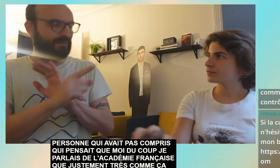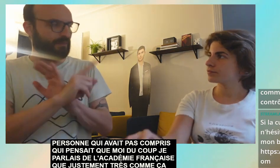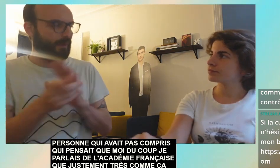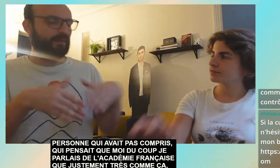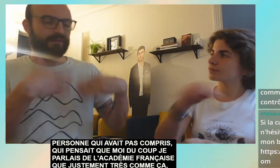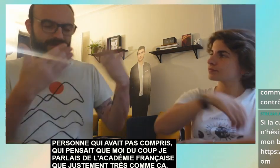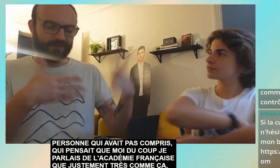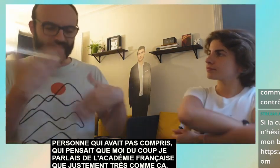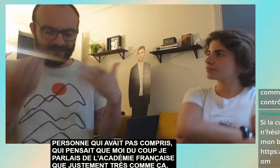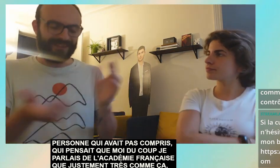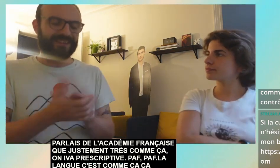n'évolue pas.